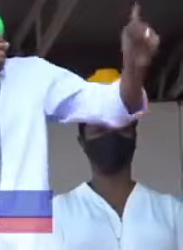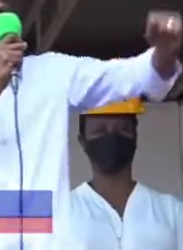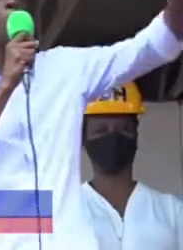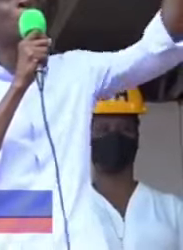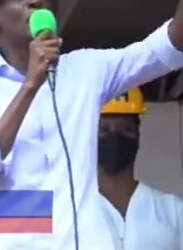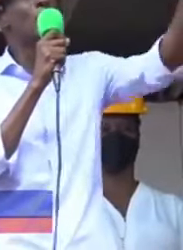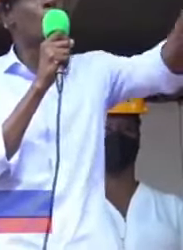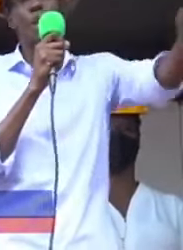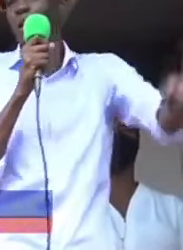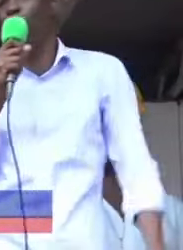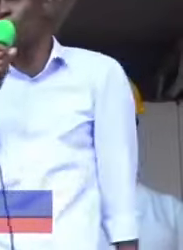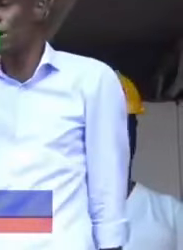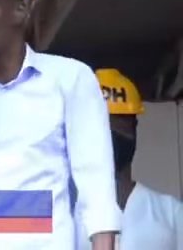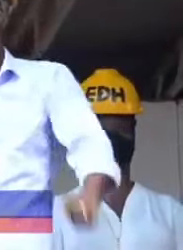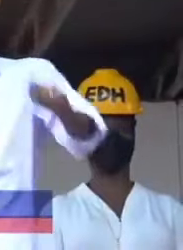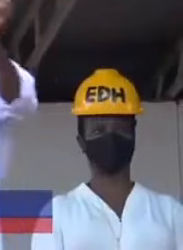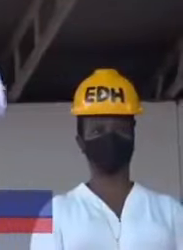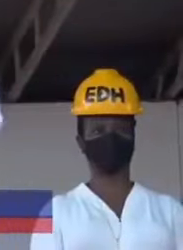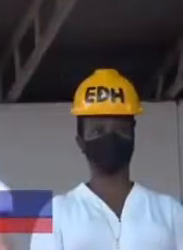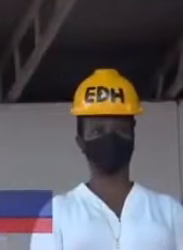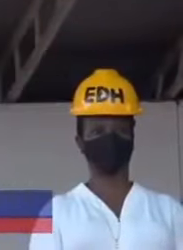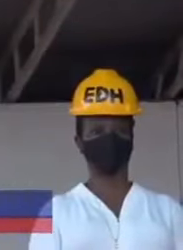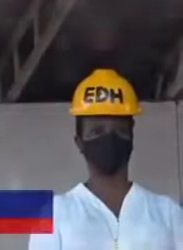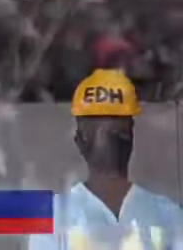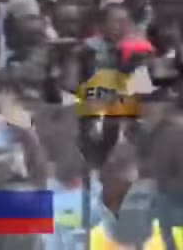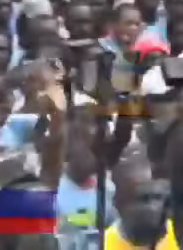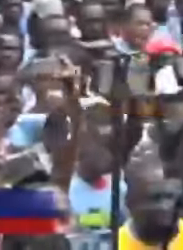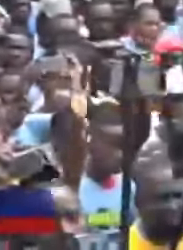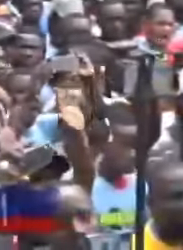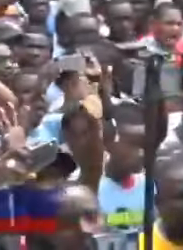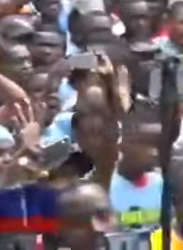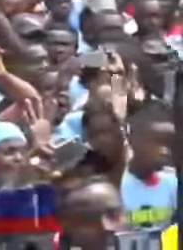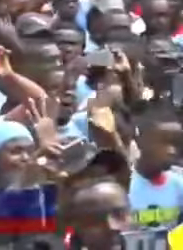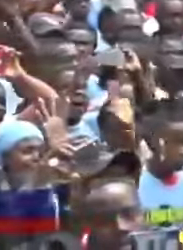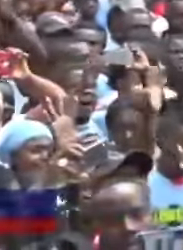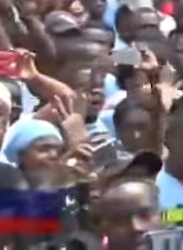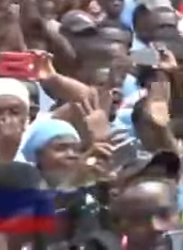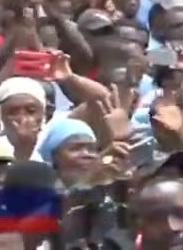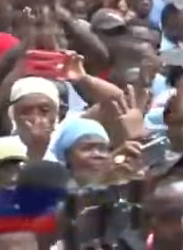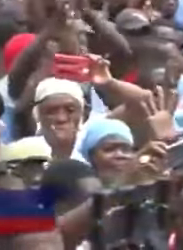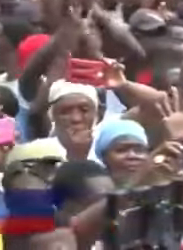recevoir presque 1 million de monde dans pas de paix. Carnaval fait.